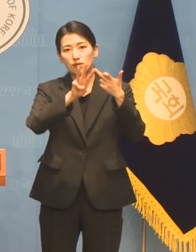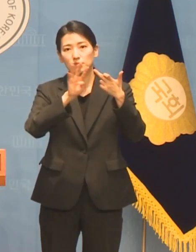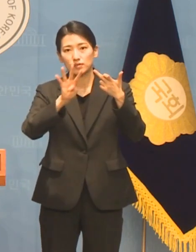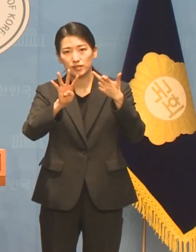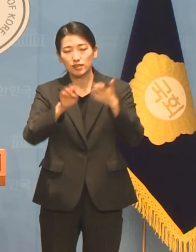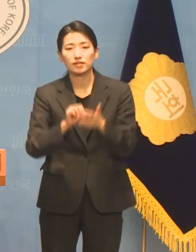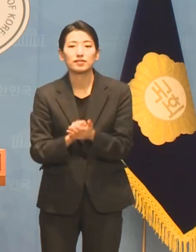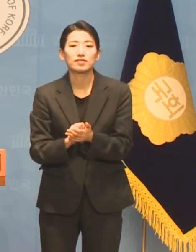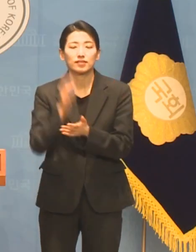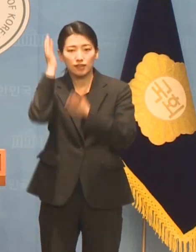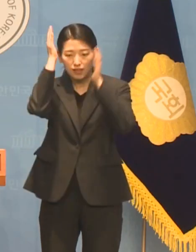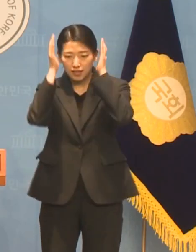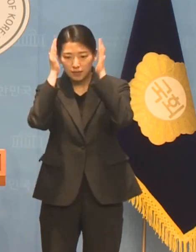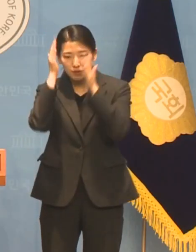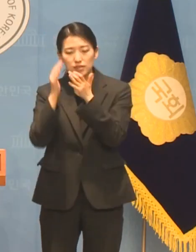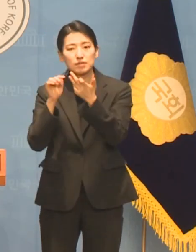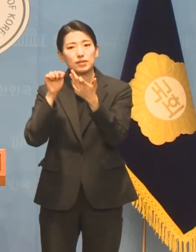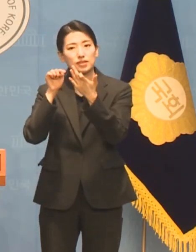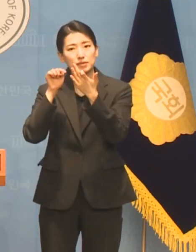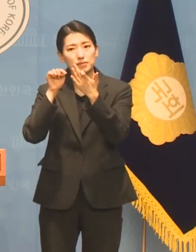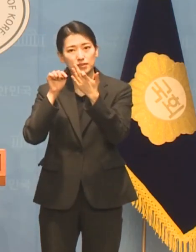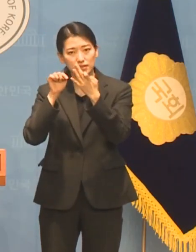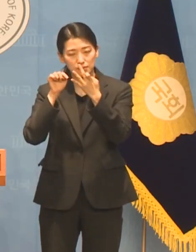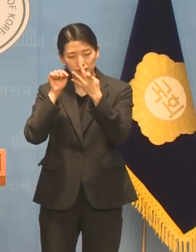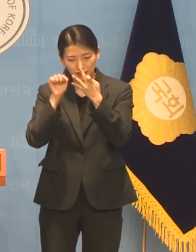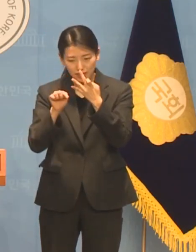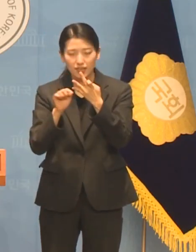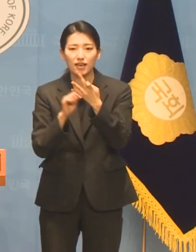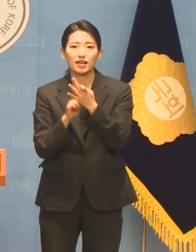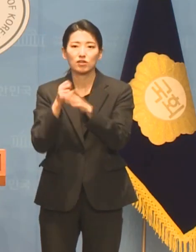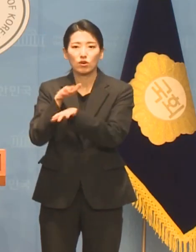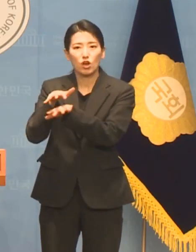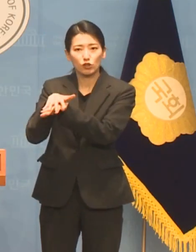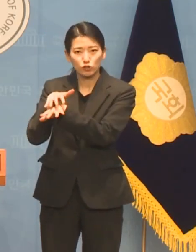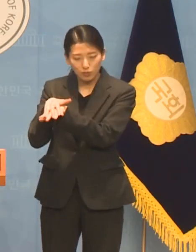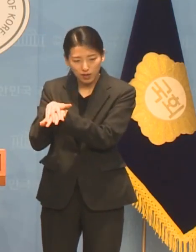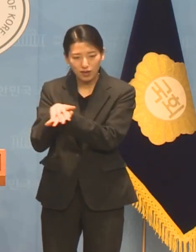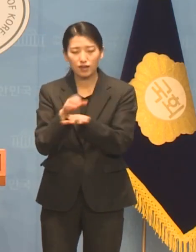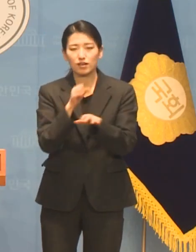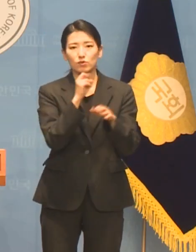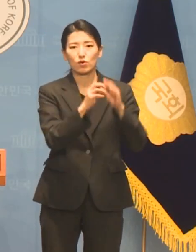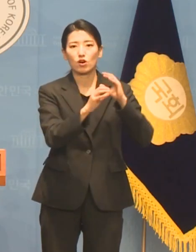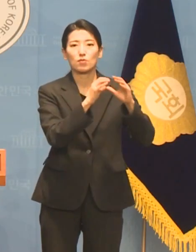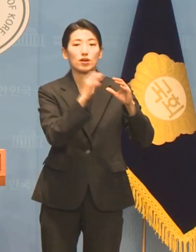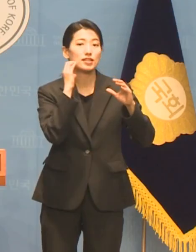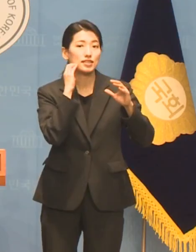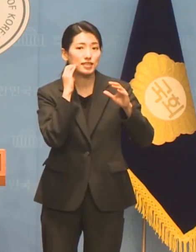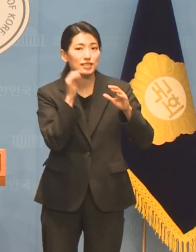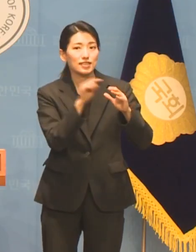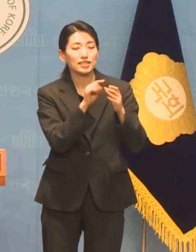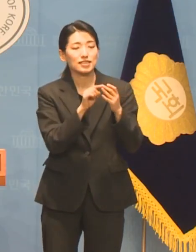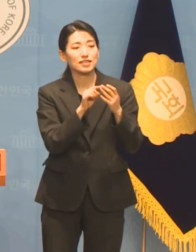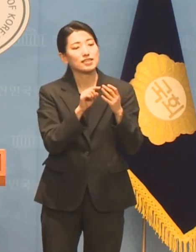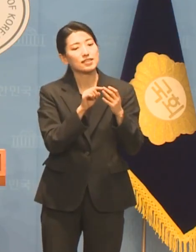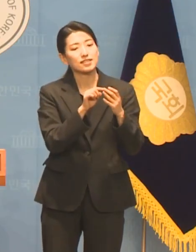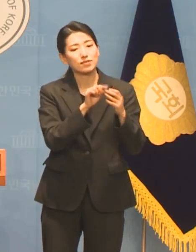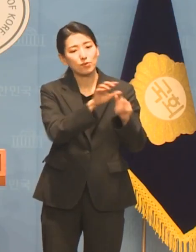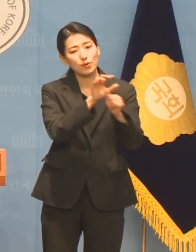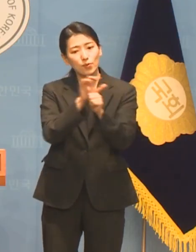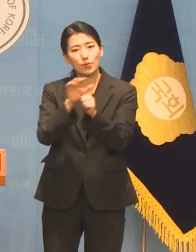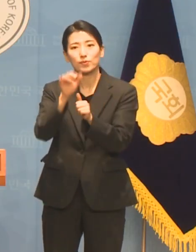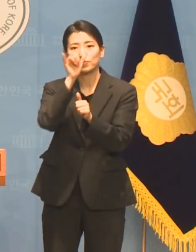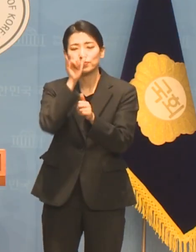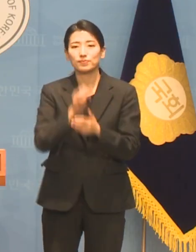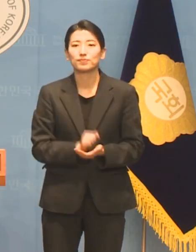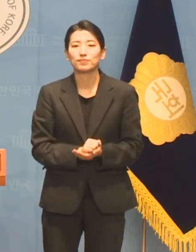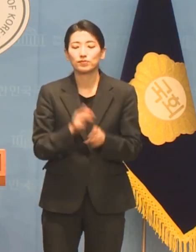네이버 14.71, 현수막 10.10%, 커뮤니티가 7.24%로 제보되었습니다.